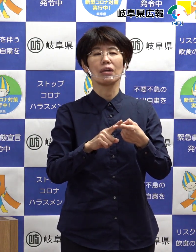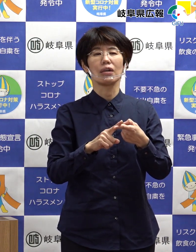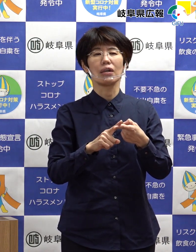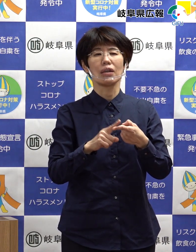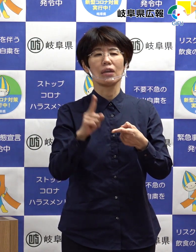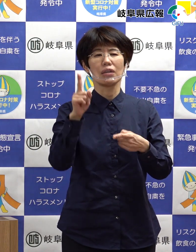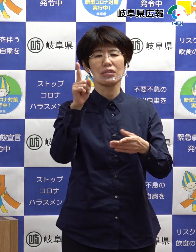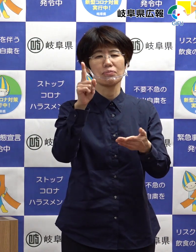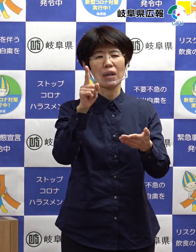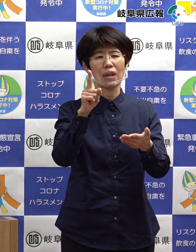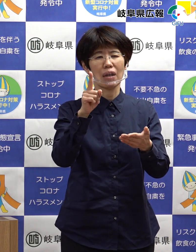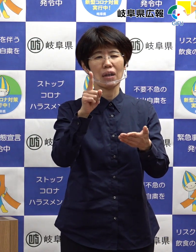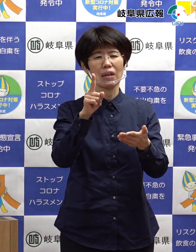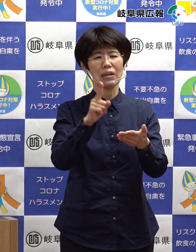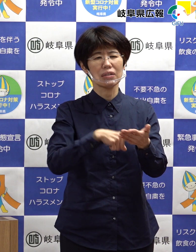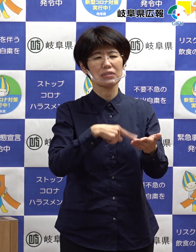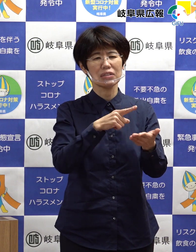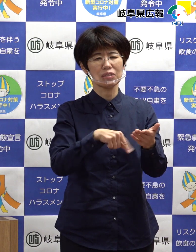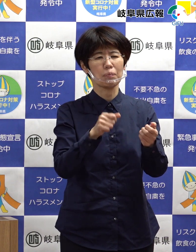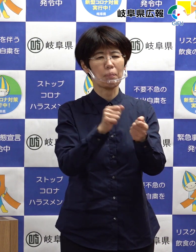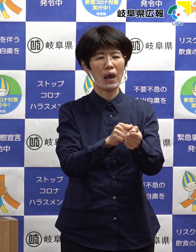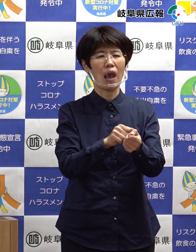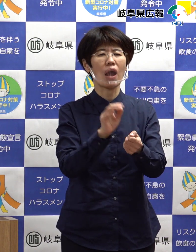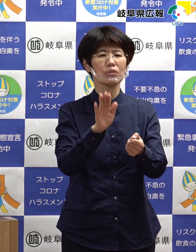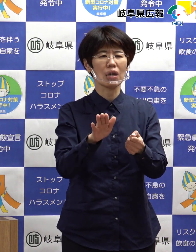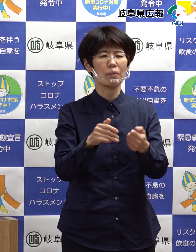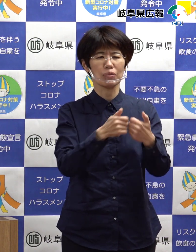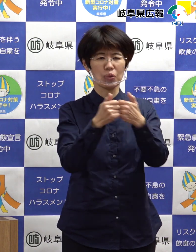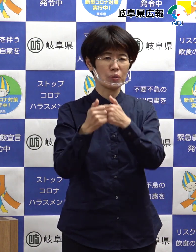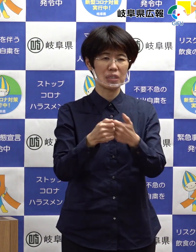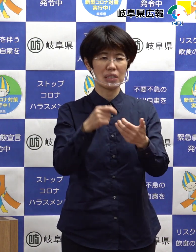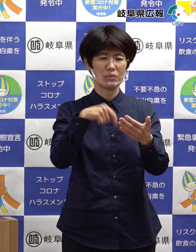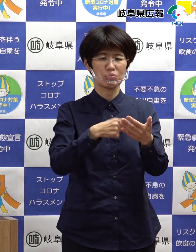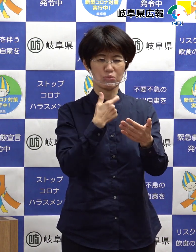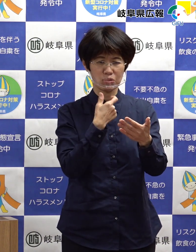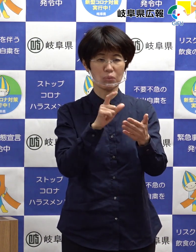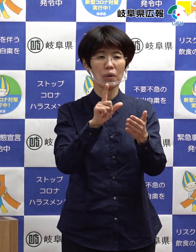何らかの処分は避けられないでしょうね。仮にそれが虚偽だったとするとですよ。